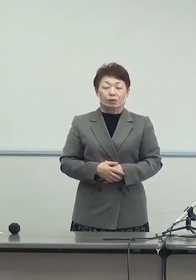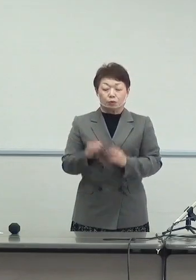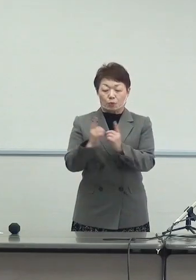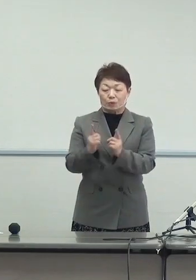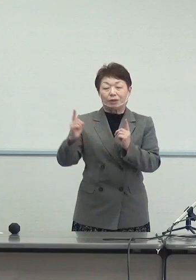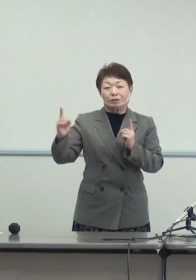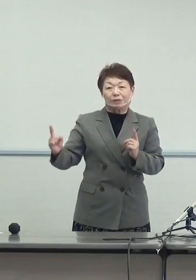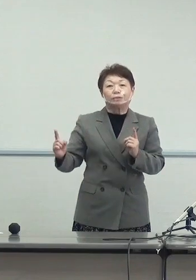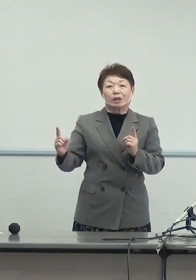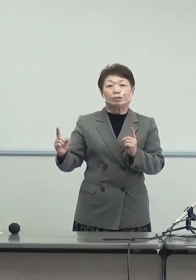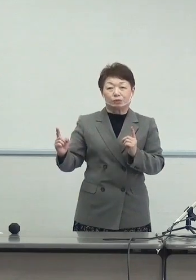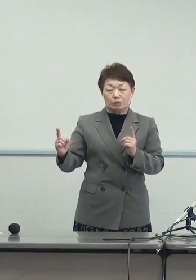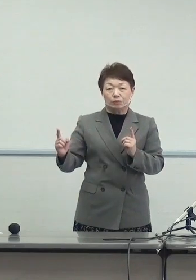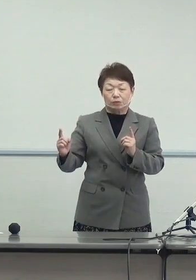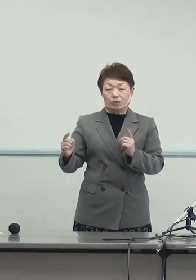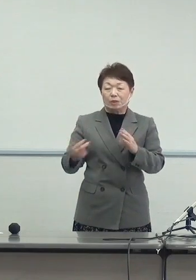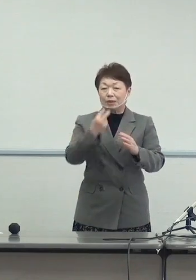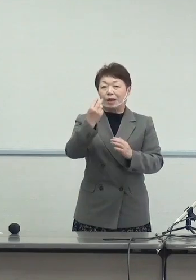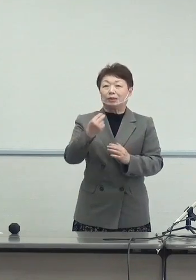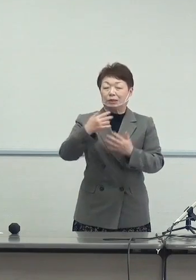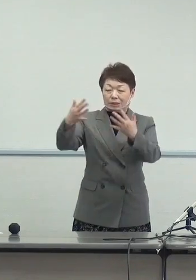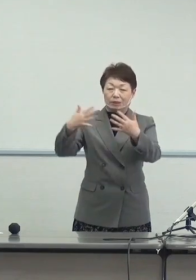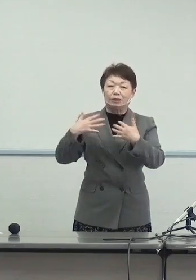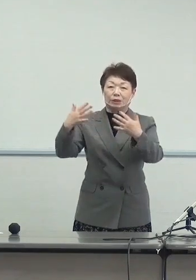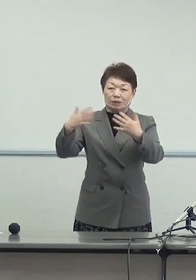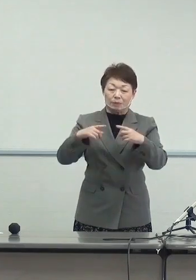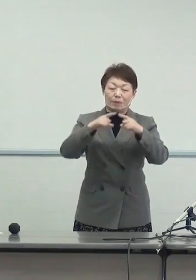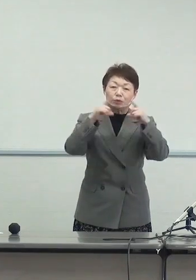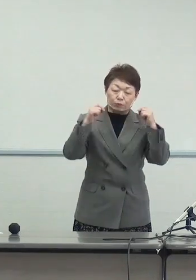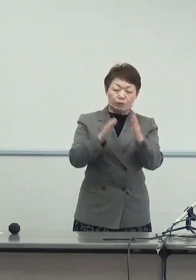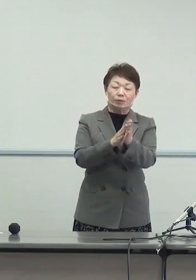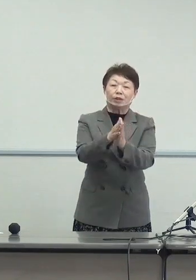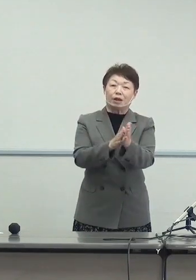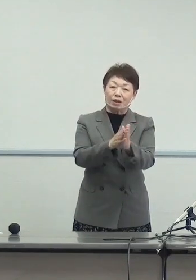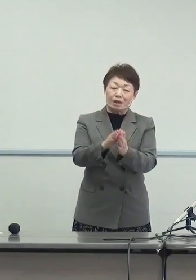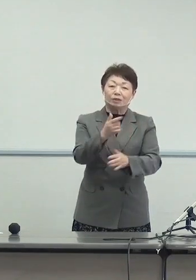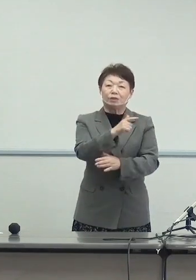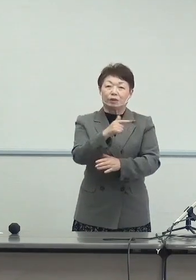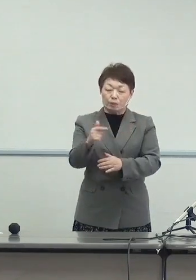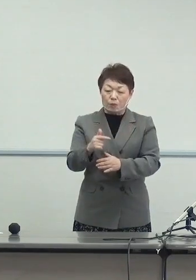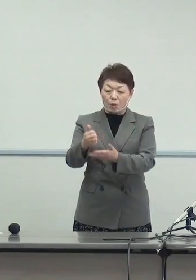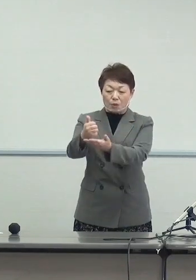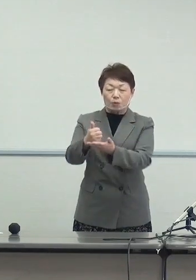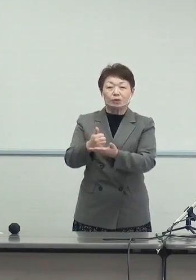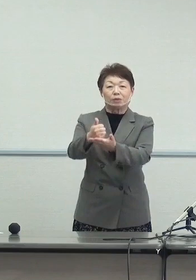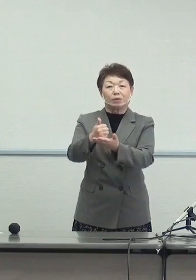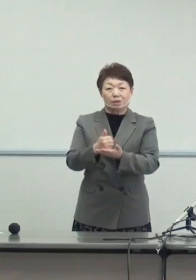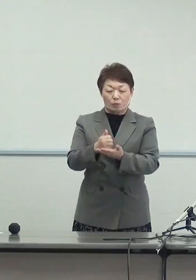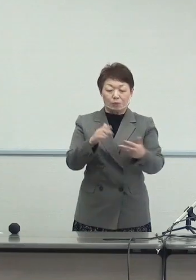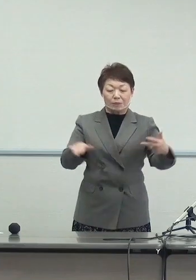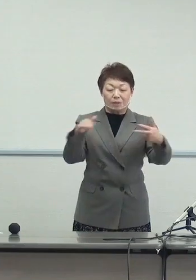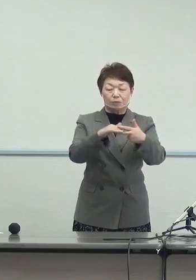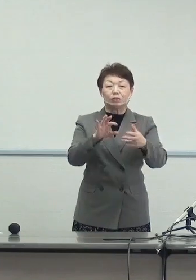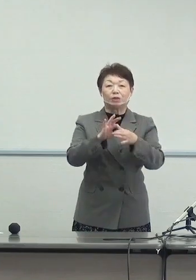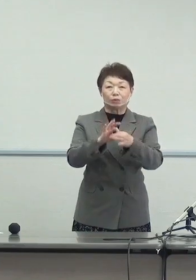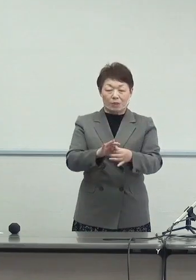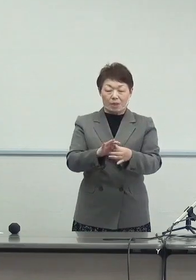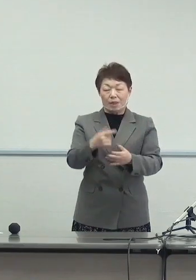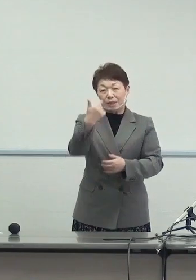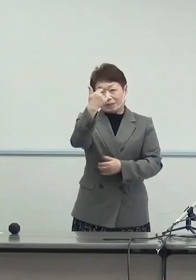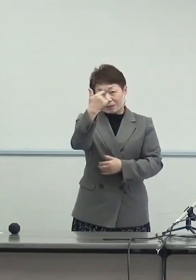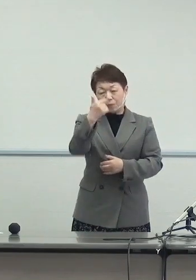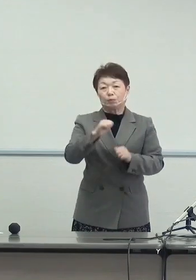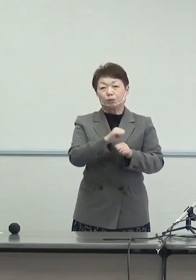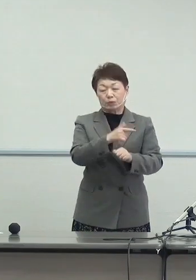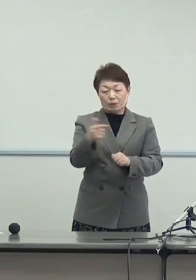ンス、あるいは換気、マスク、手指の消毒などお客様を入れる施設ということでございますので、体温測定も